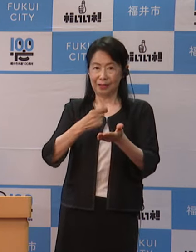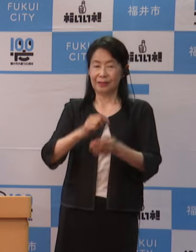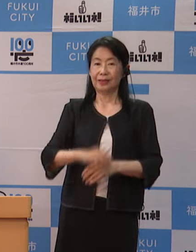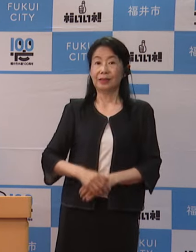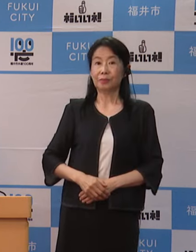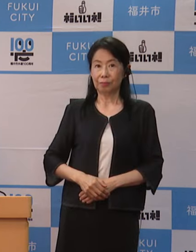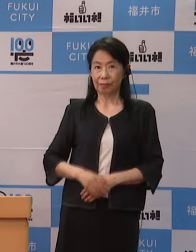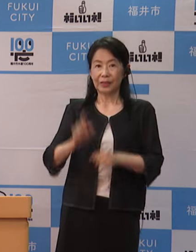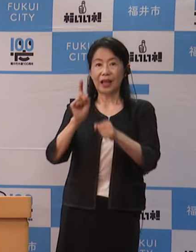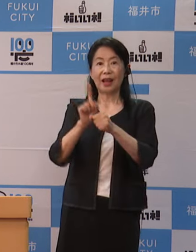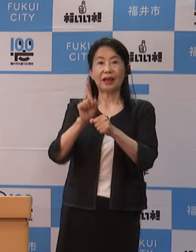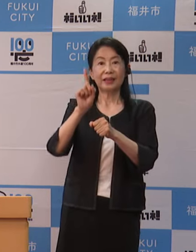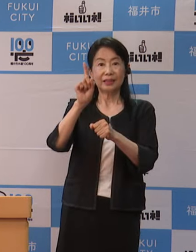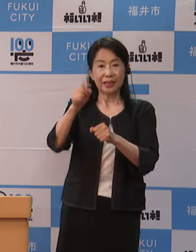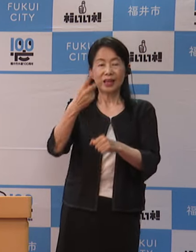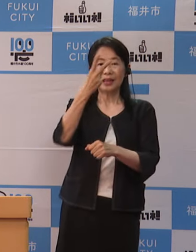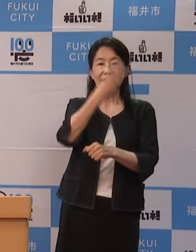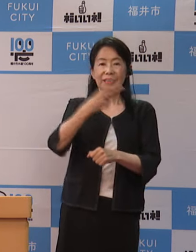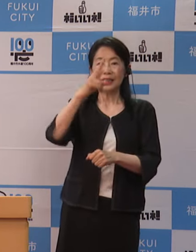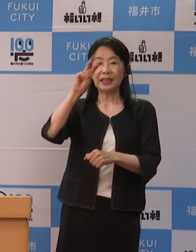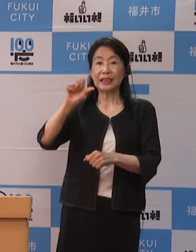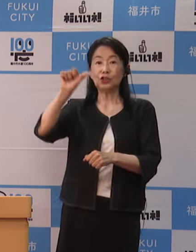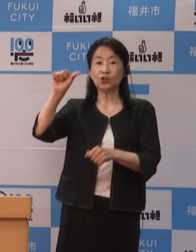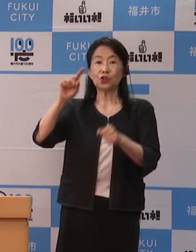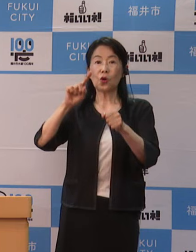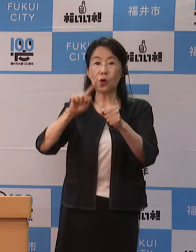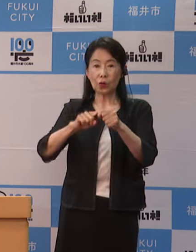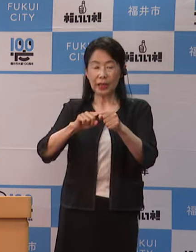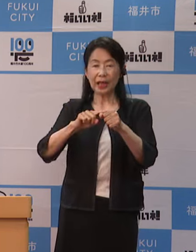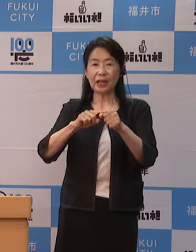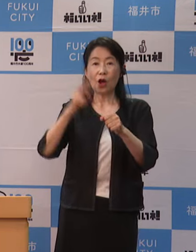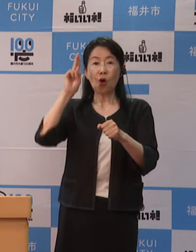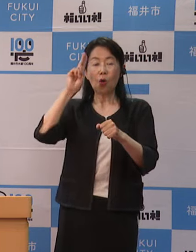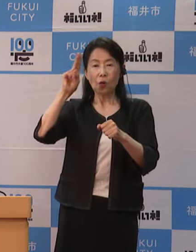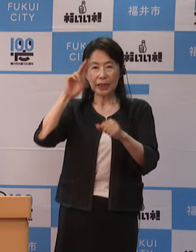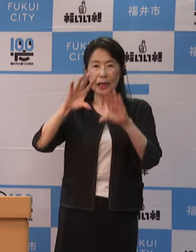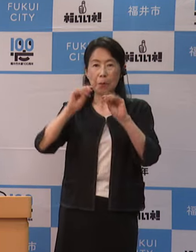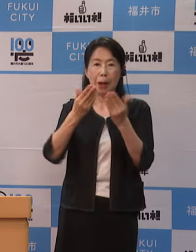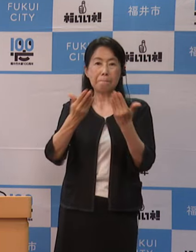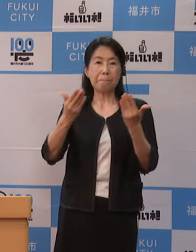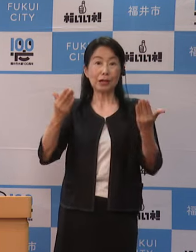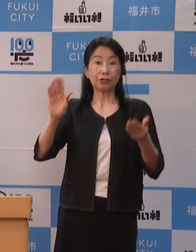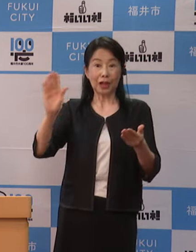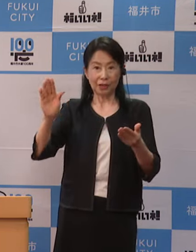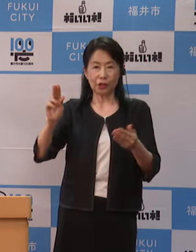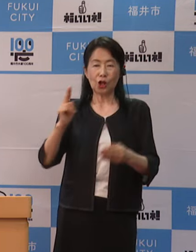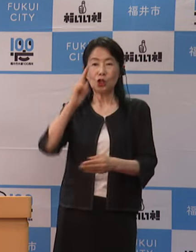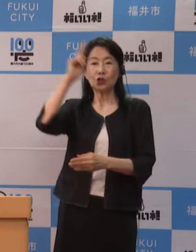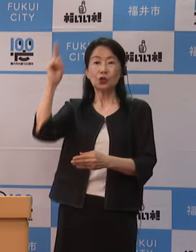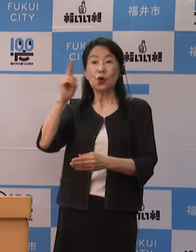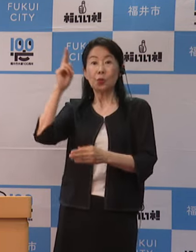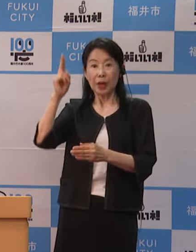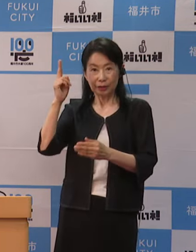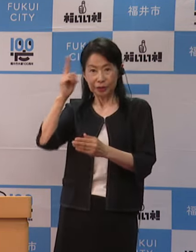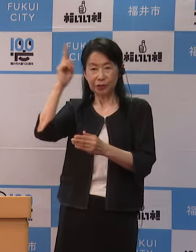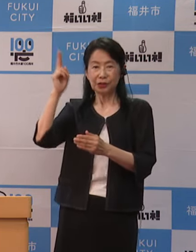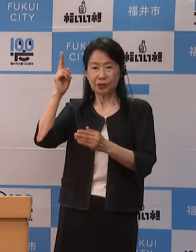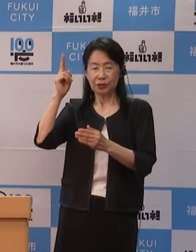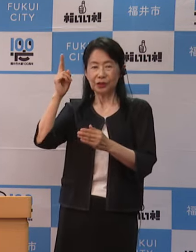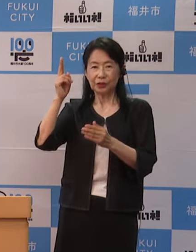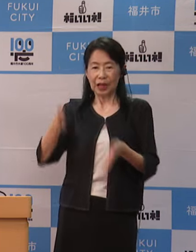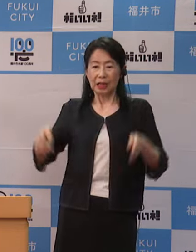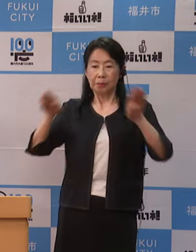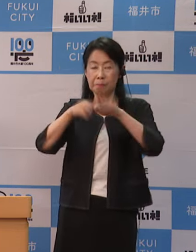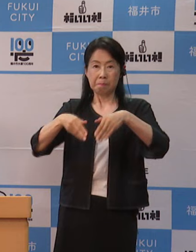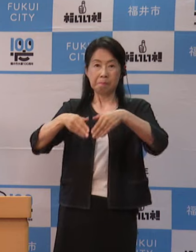と来年ですね、2025年に万博がありますよね、大阪。あれにですね、スロベニア実はパビリオンを